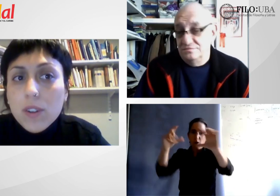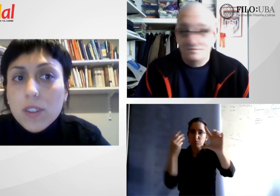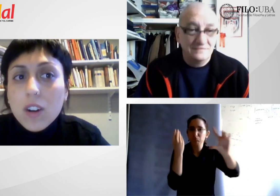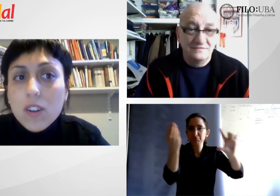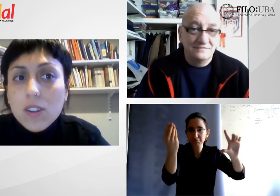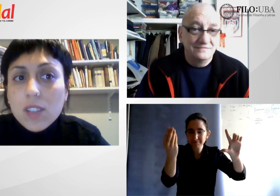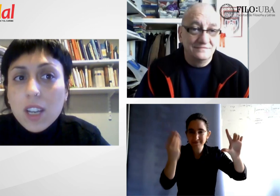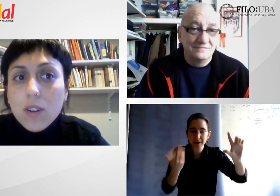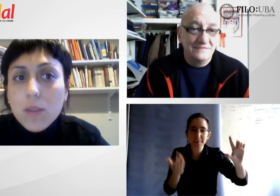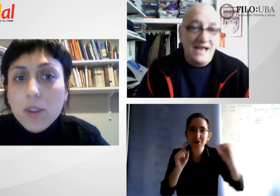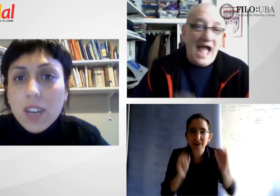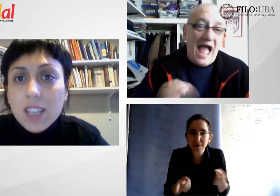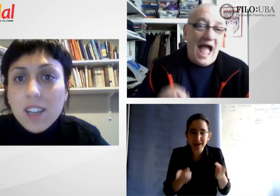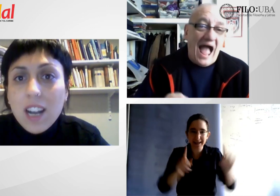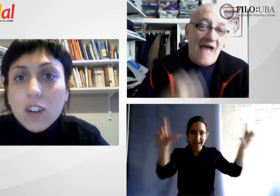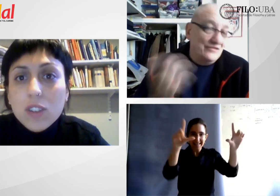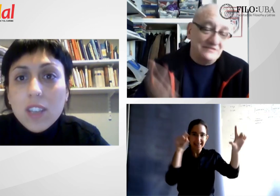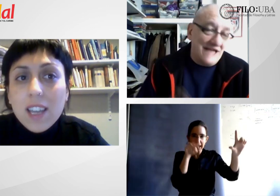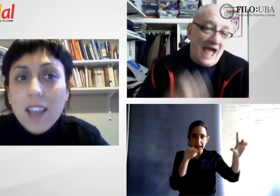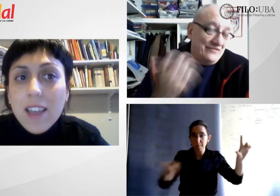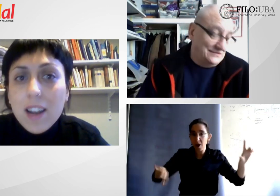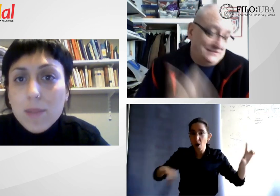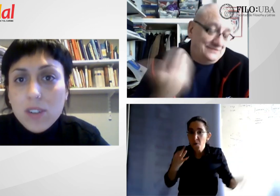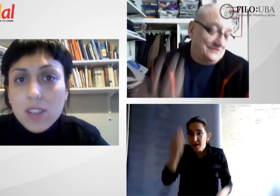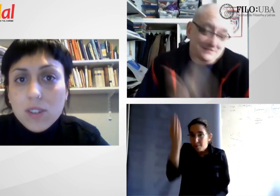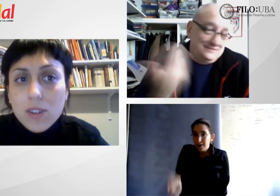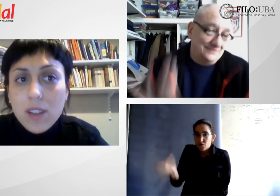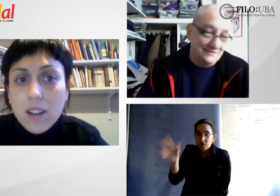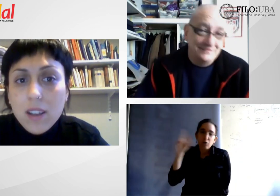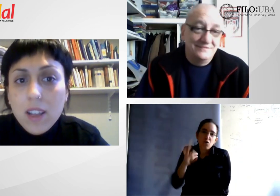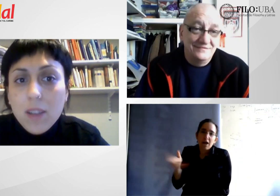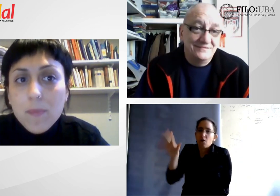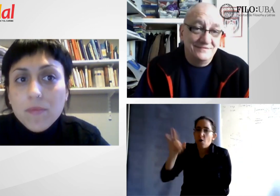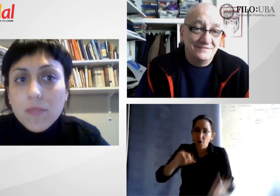uno desconoce cómo es la cotidianeidad de la persona sorda.